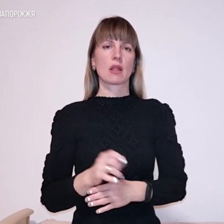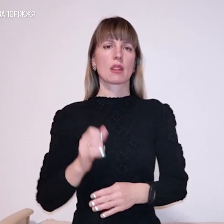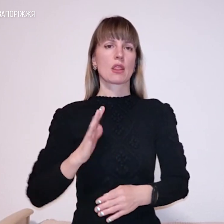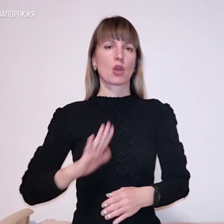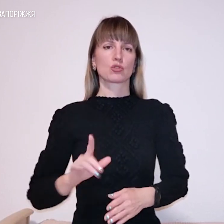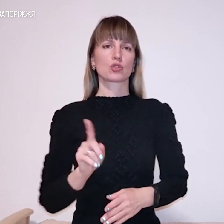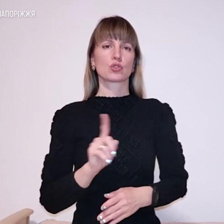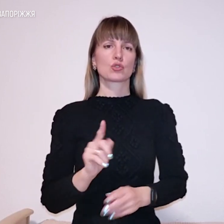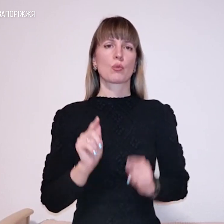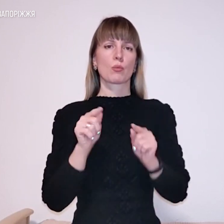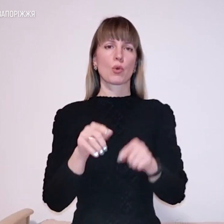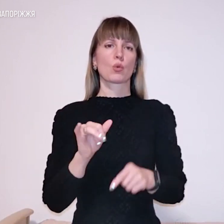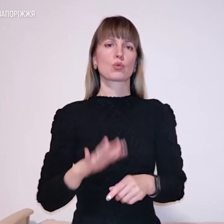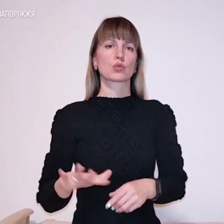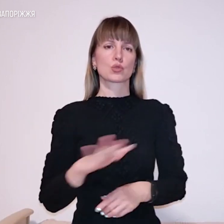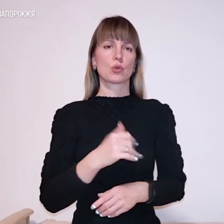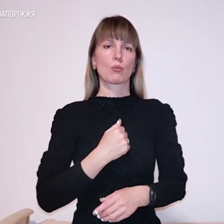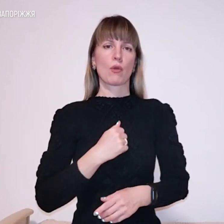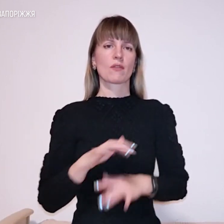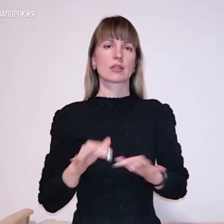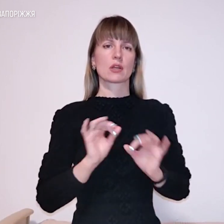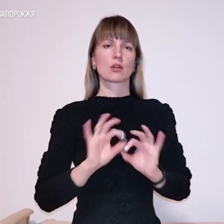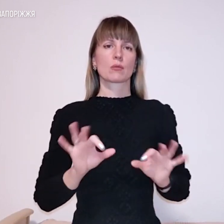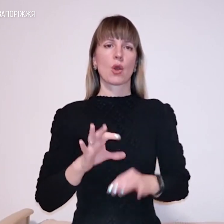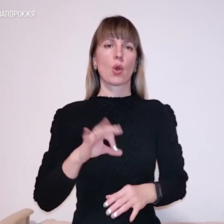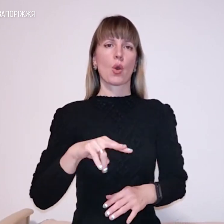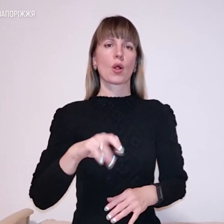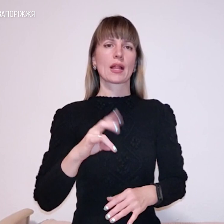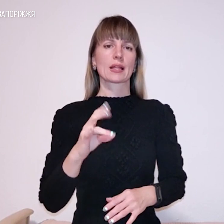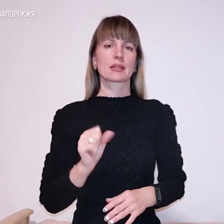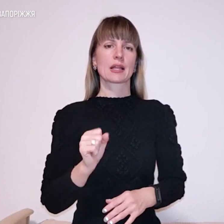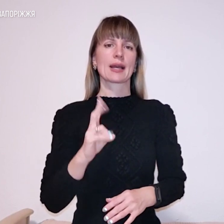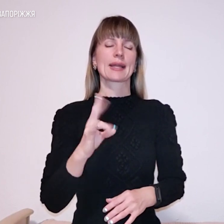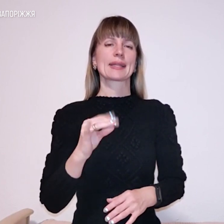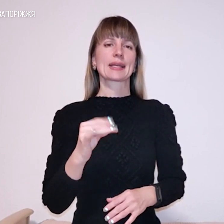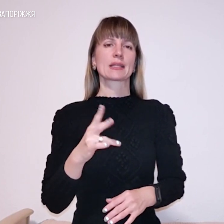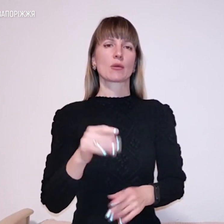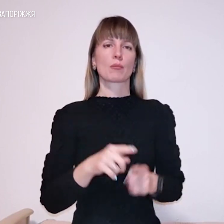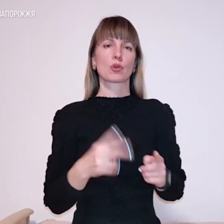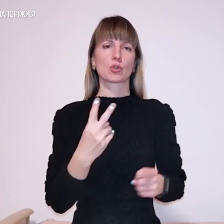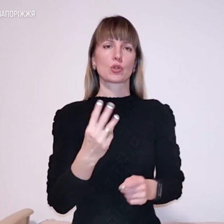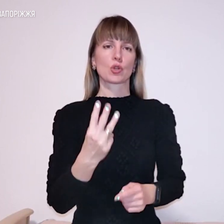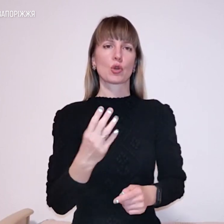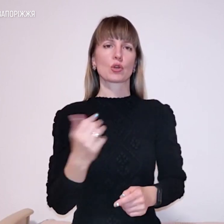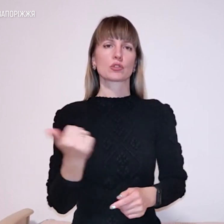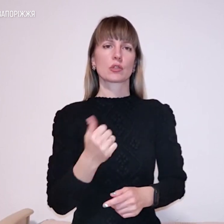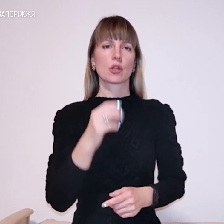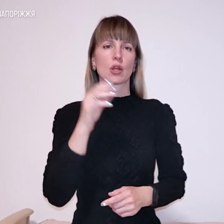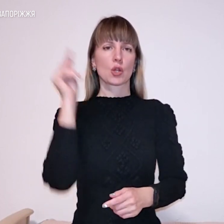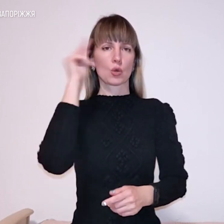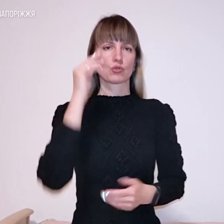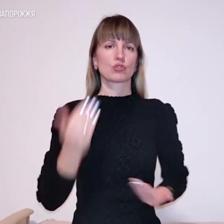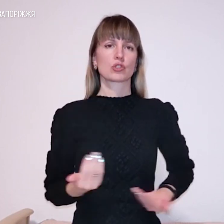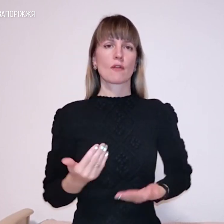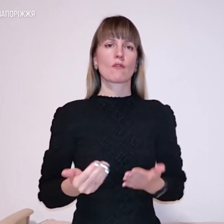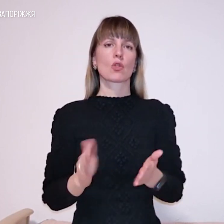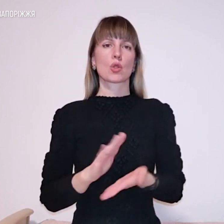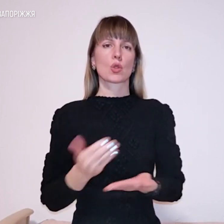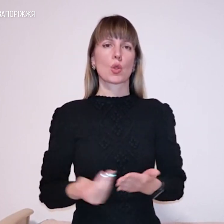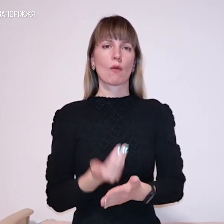що опинимося у зоні бойових дій, розповідає Олена Никитенко, але протягом 3 тижнів навчилися жити у нових умовах. Без електрики,